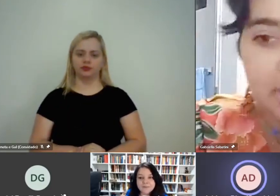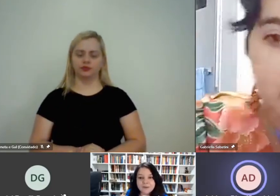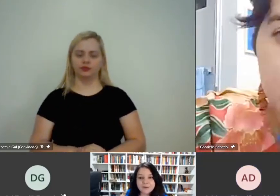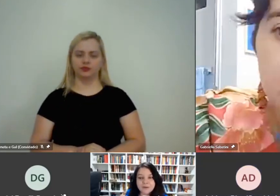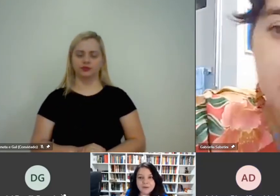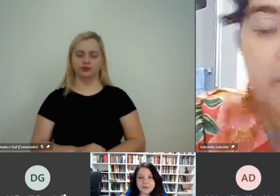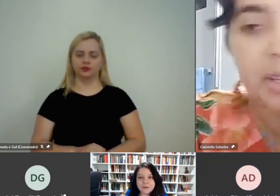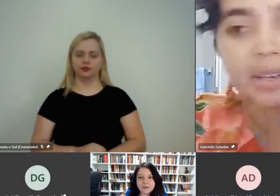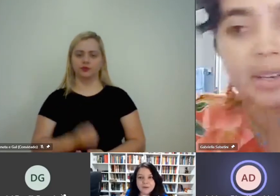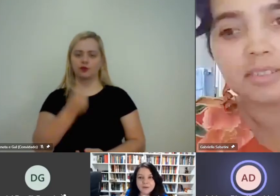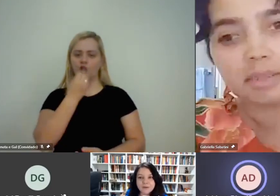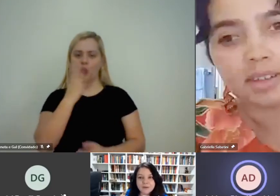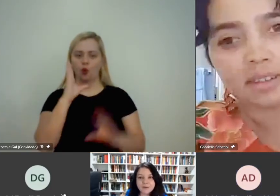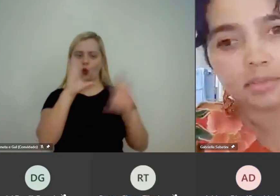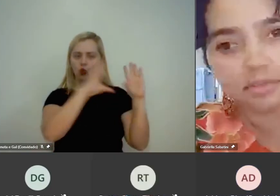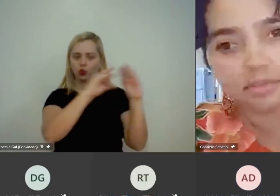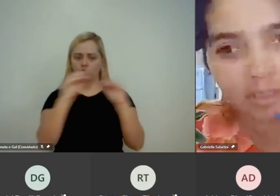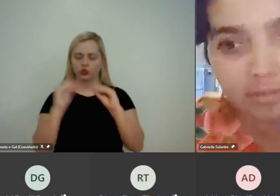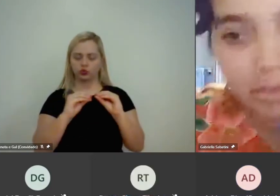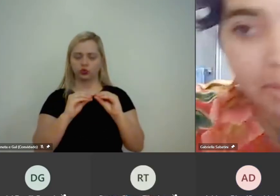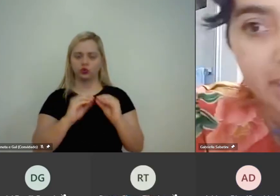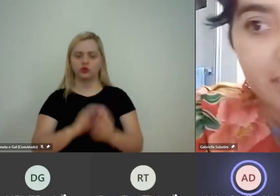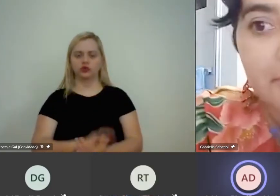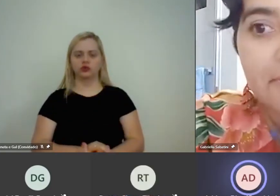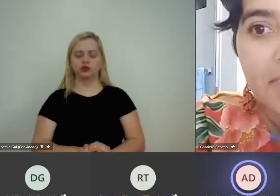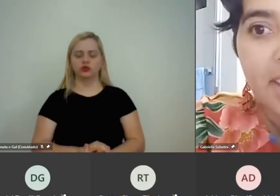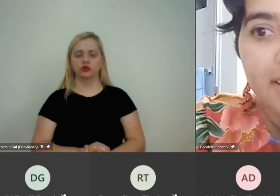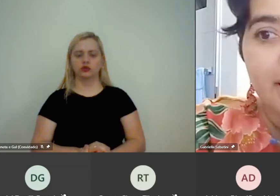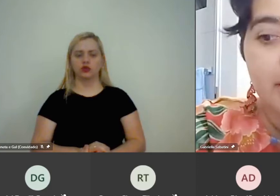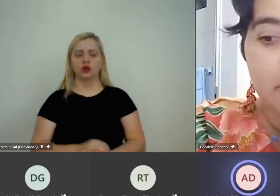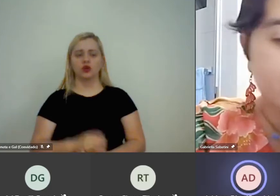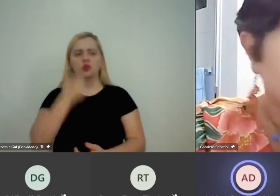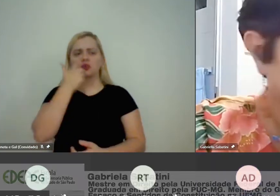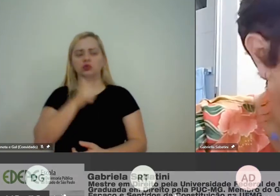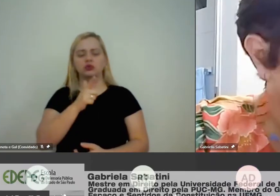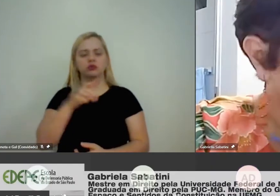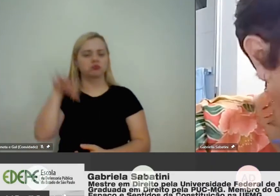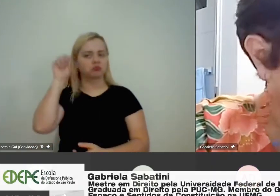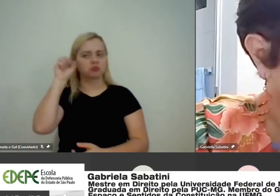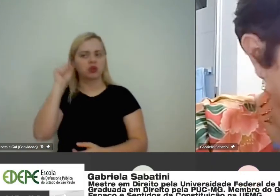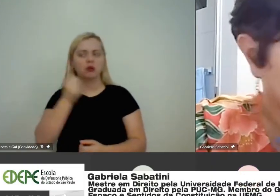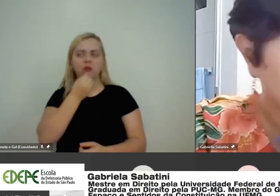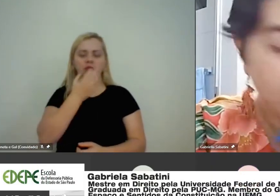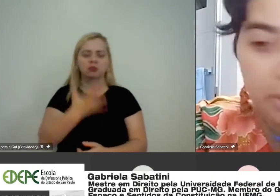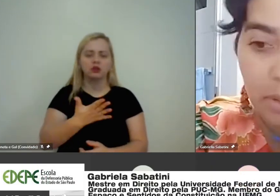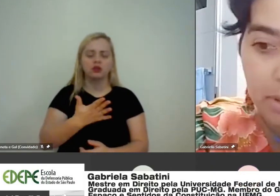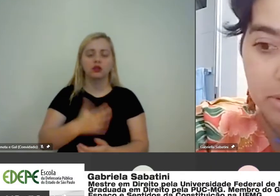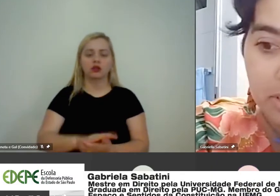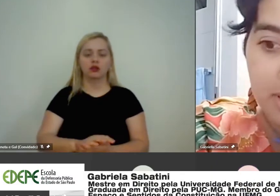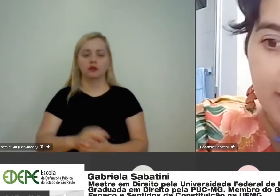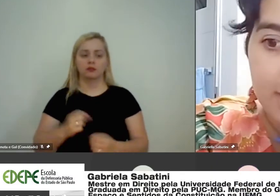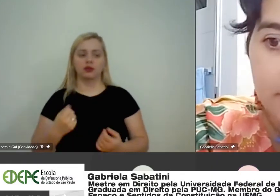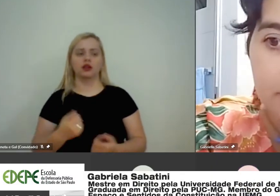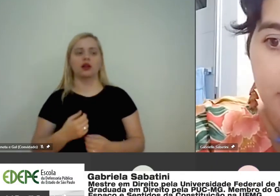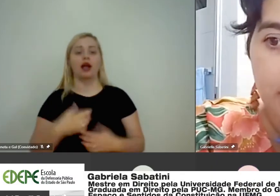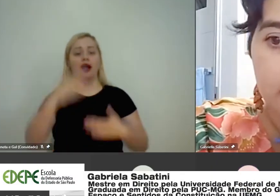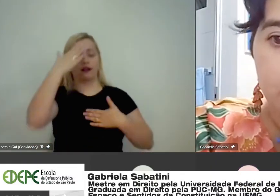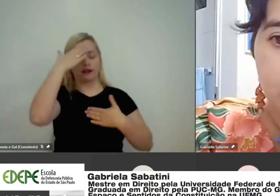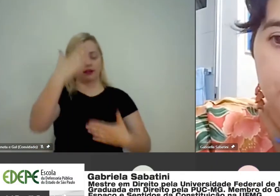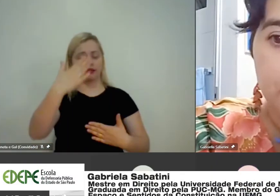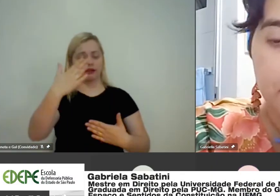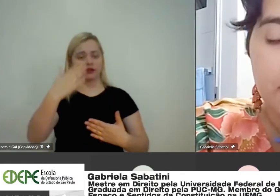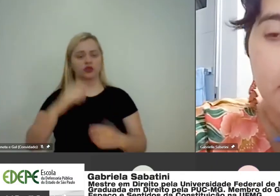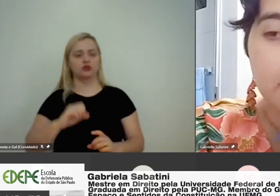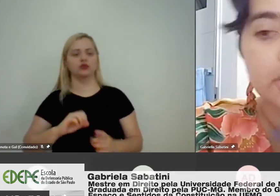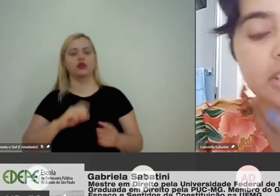Boa noite a todos que estão aí participando, muito bem. Eu agradeço muito à Defensoria pela oportunidade de falar